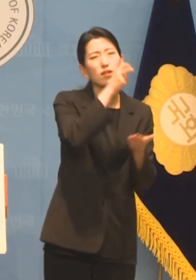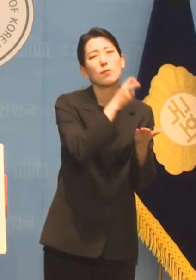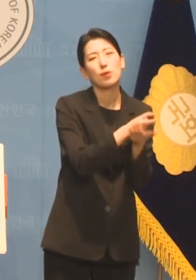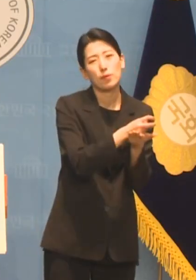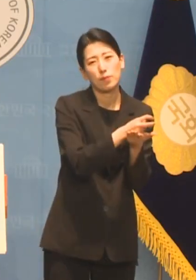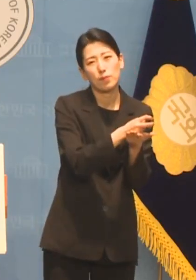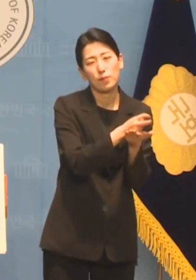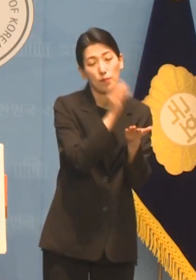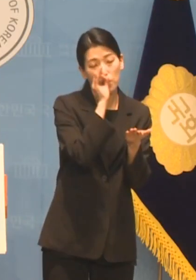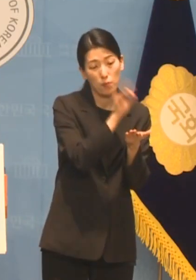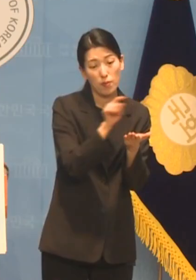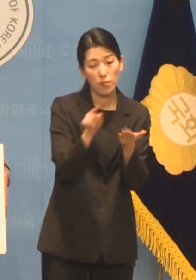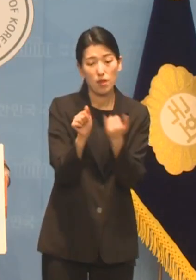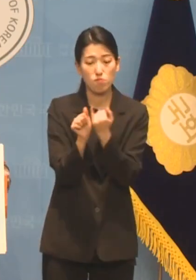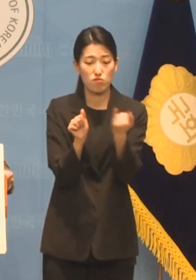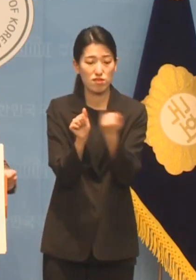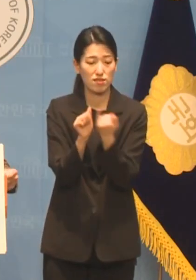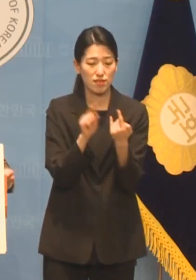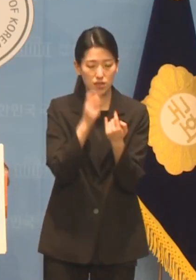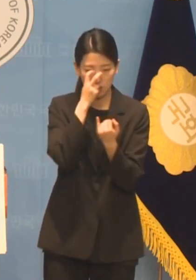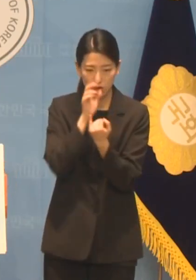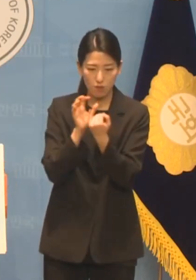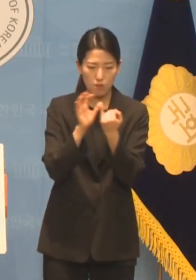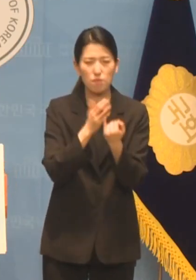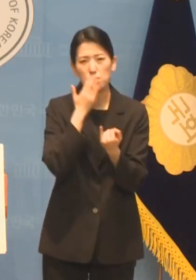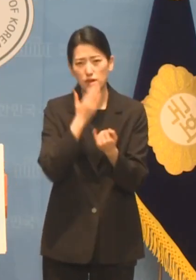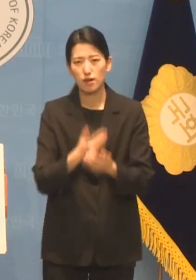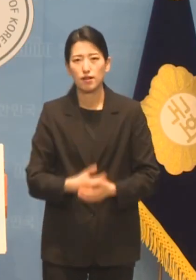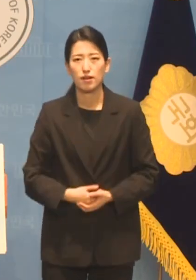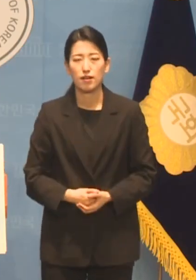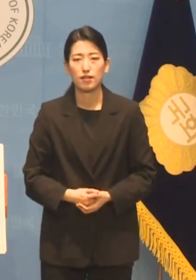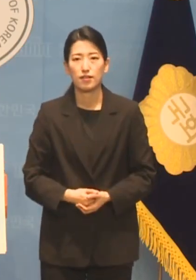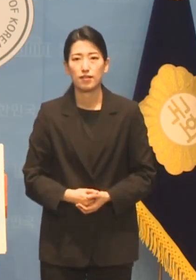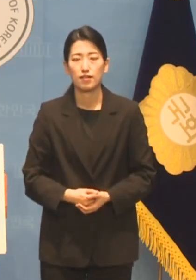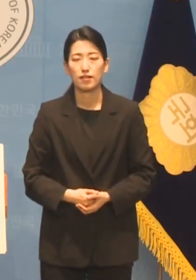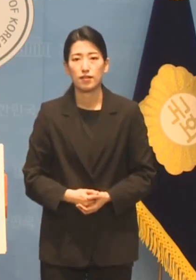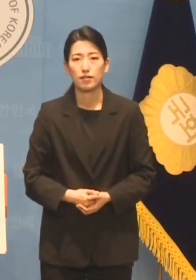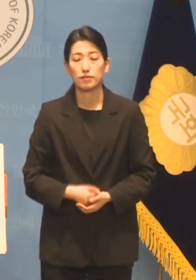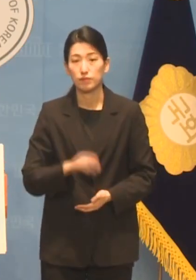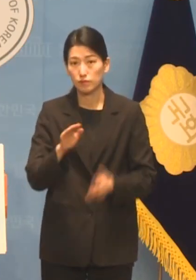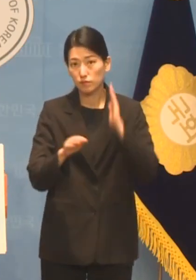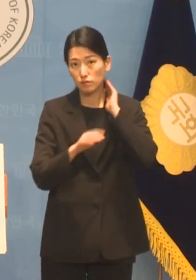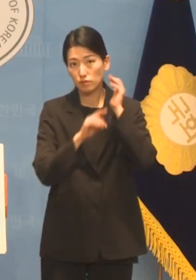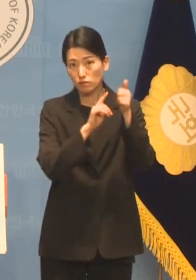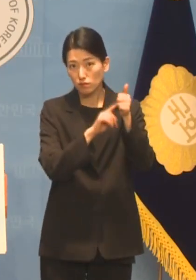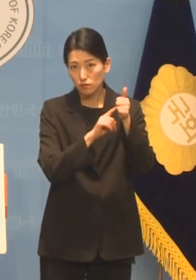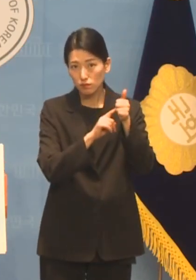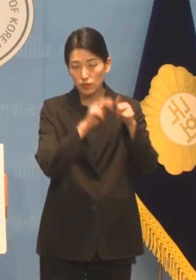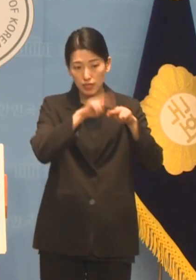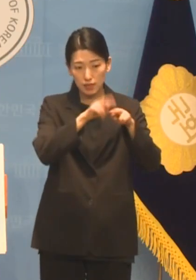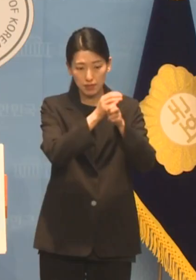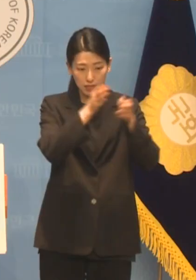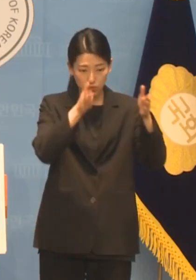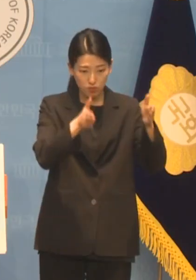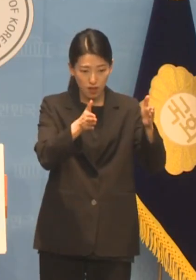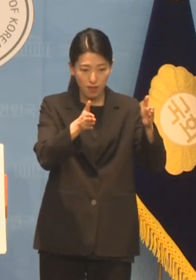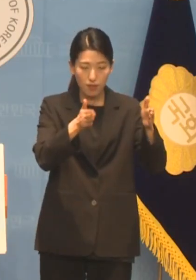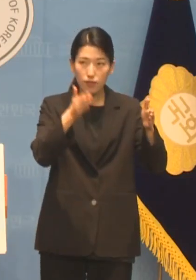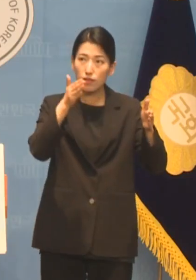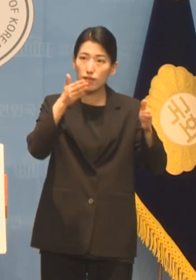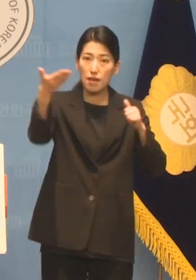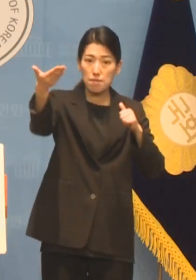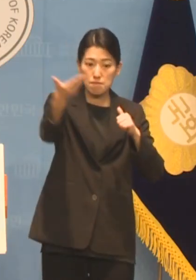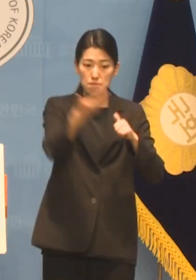업무가 이루어지고 있는 것입니다. 이에 대통령이 임기 중 헌법재판소의 탄핵 결정으로 퇴임한 경우에는